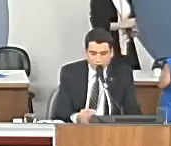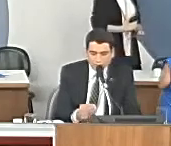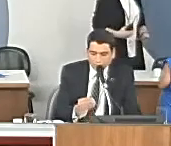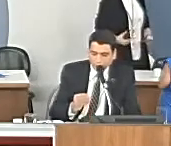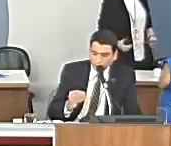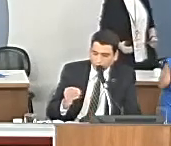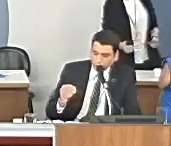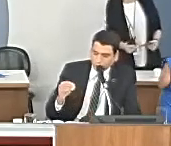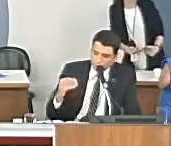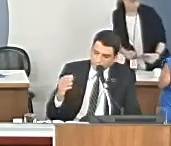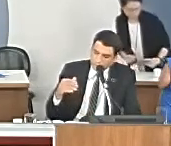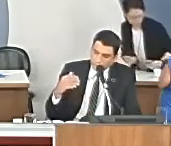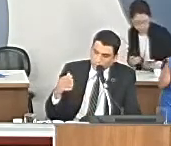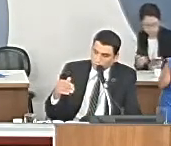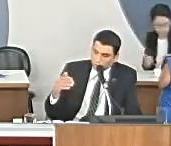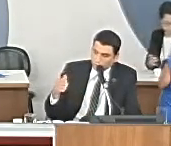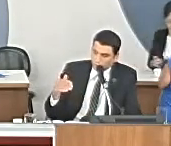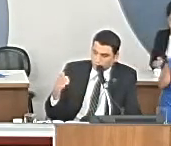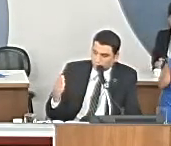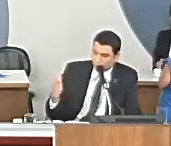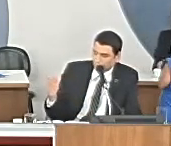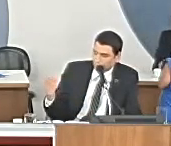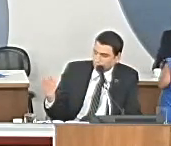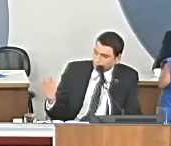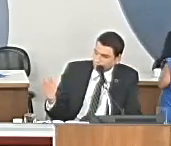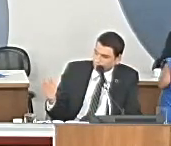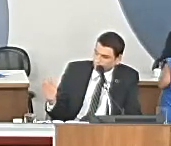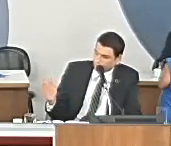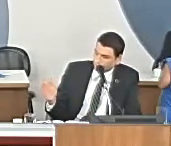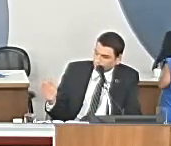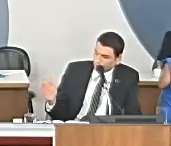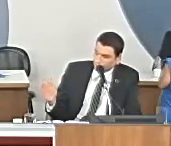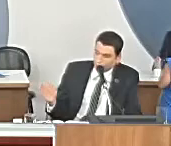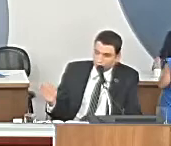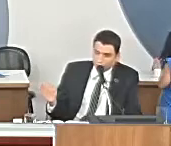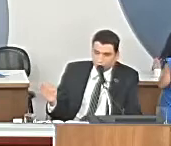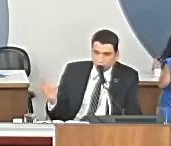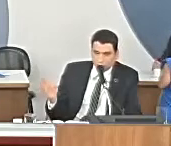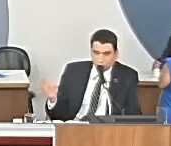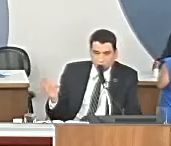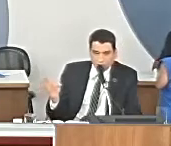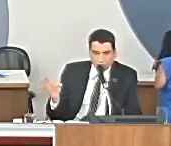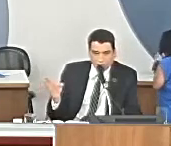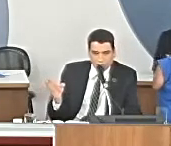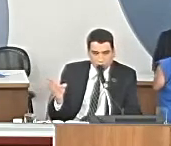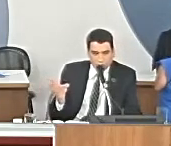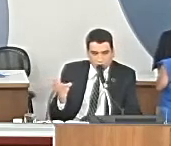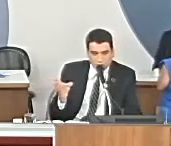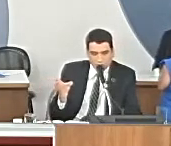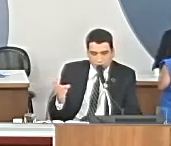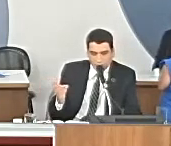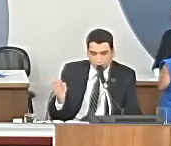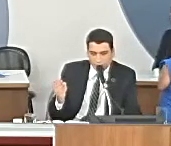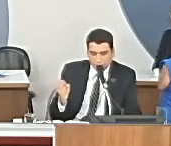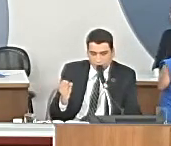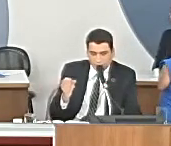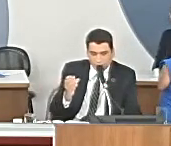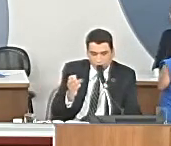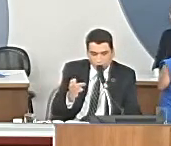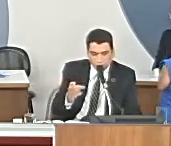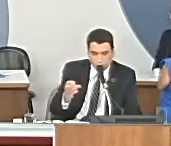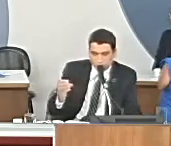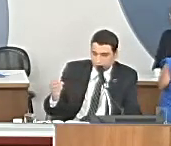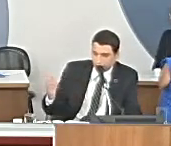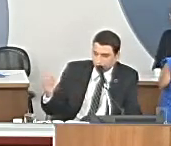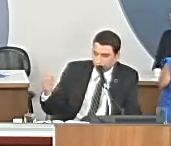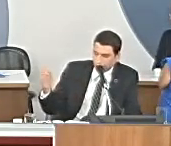organize não e não com luti de forma independente pelos seus direitos caso de partir do momento em que a gente consiga ter por exemplo a questão